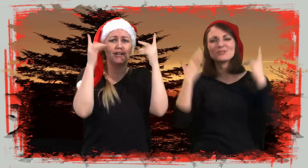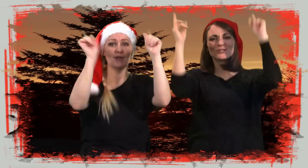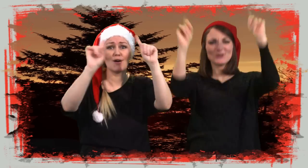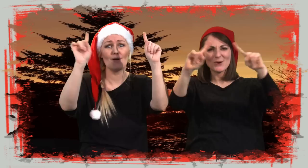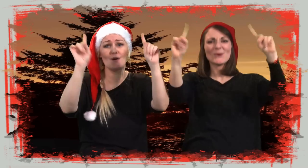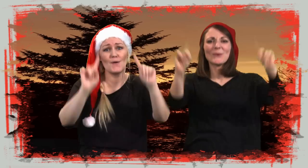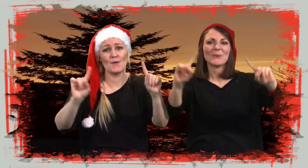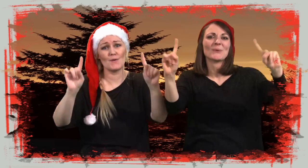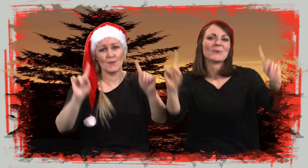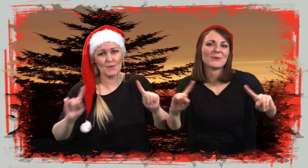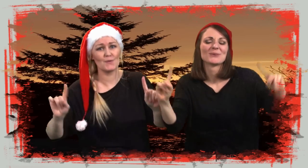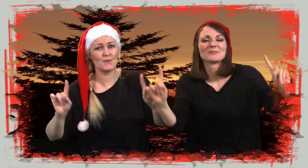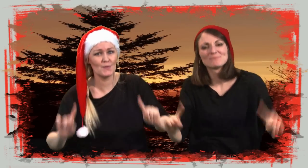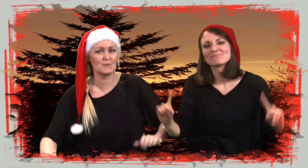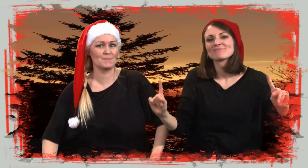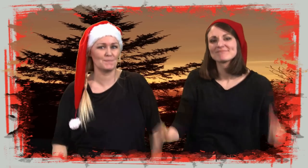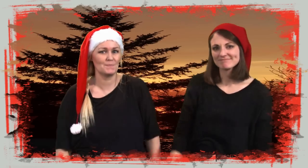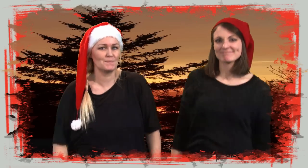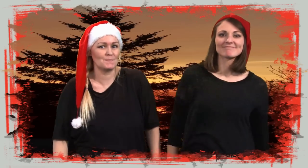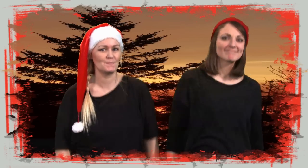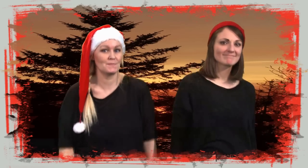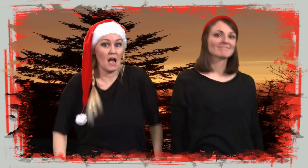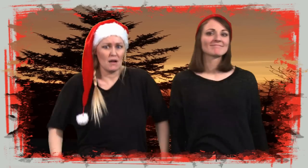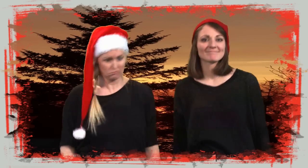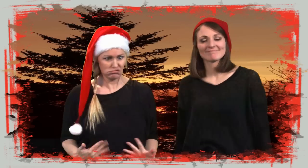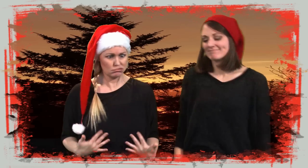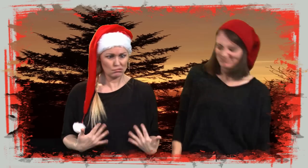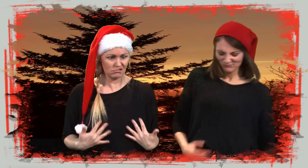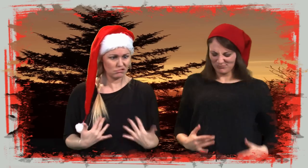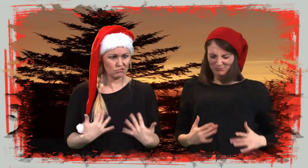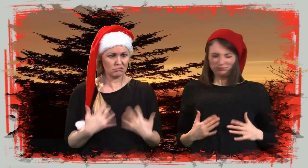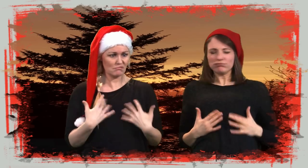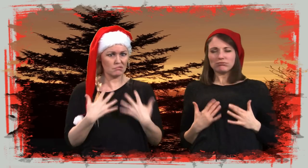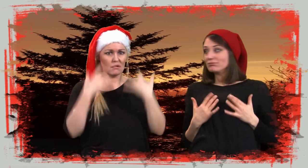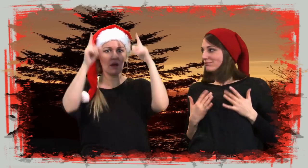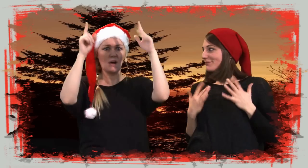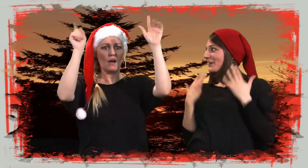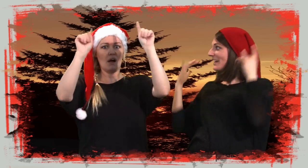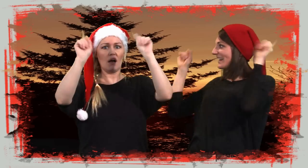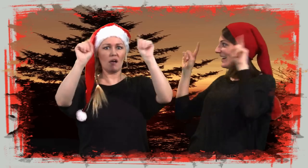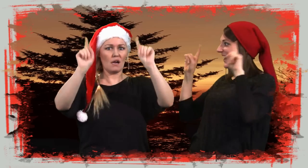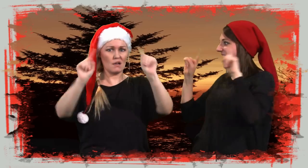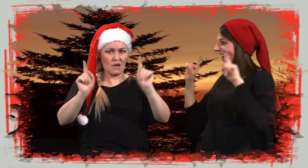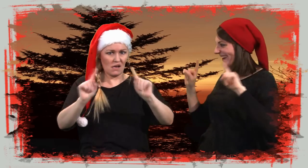jóla feeling, sjunklegan jóla feeling